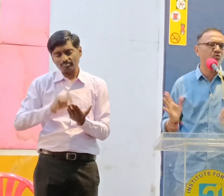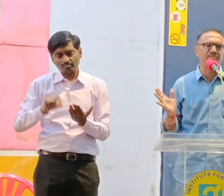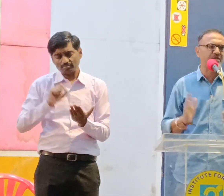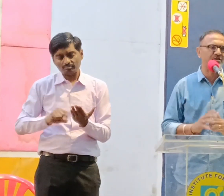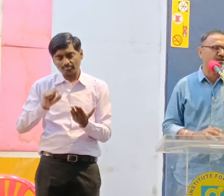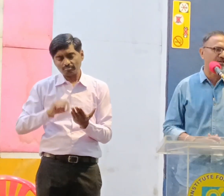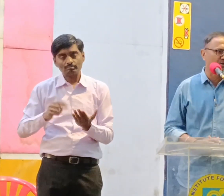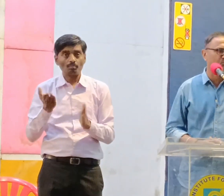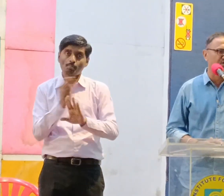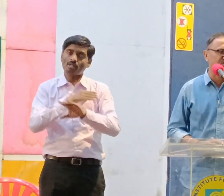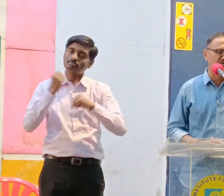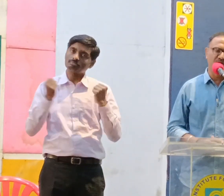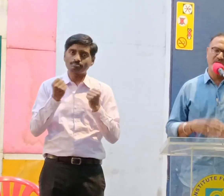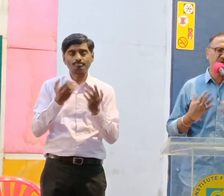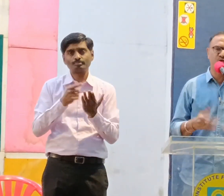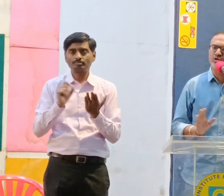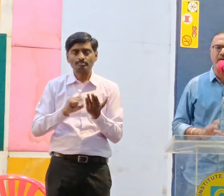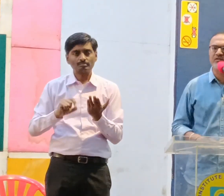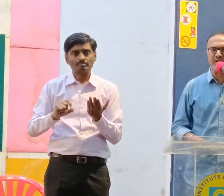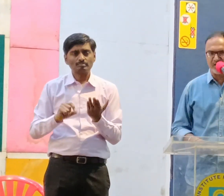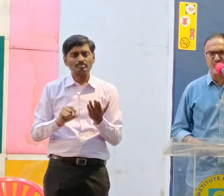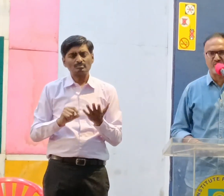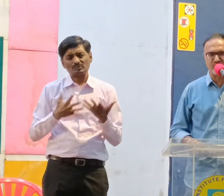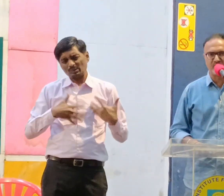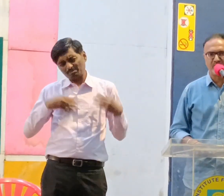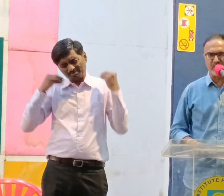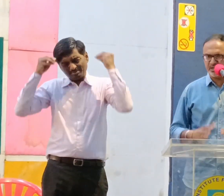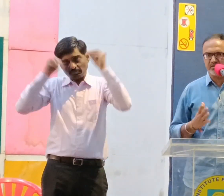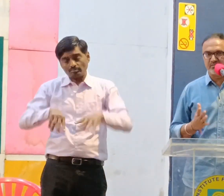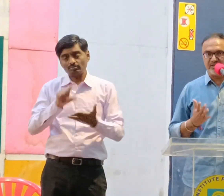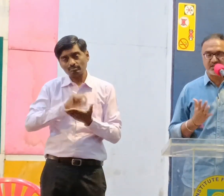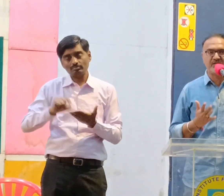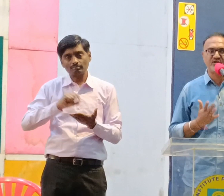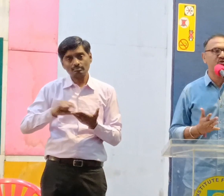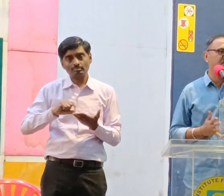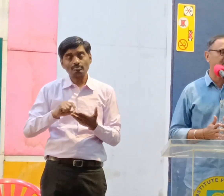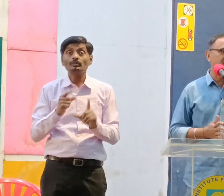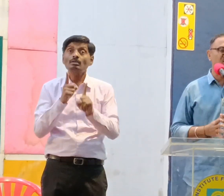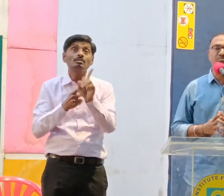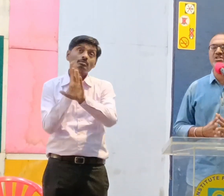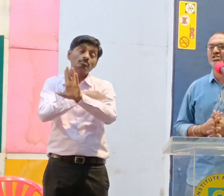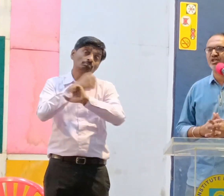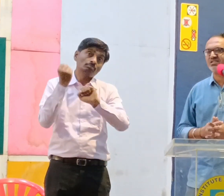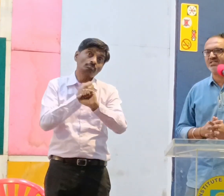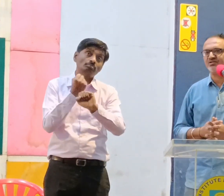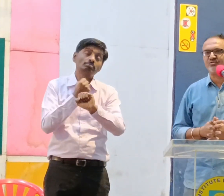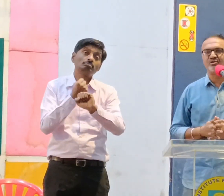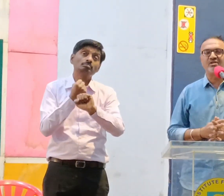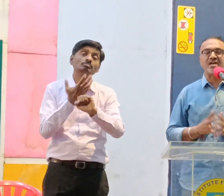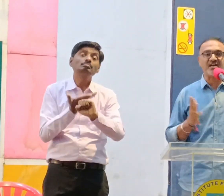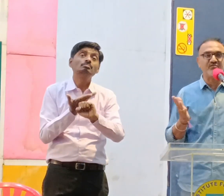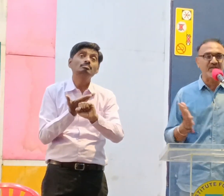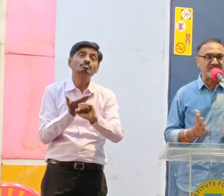લખ્યા જ કર્યો ખૂબ મહેનત કરી હતી આખું વર્ષ એ બધું ઠાલવી દેવાનું કારણ કે એક રીતે જોઈએ ને તો આ પરીક્ષા છે એ તો ગાગરમાં